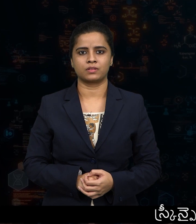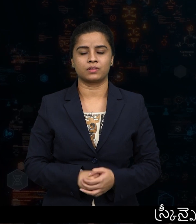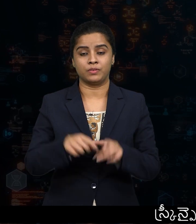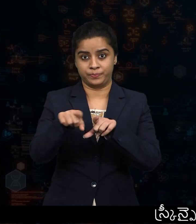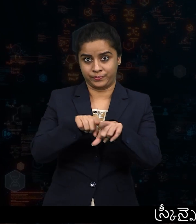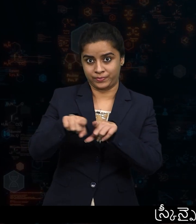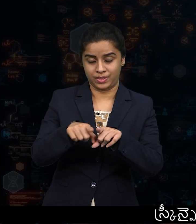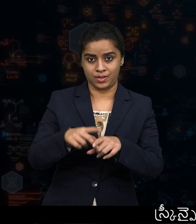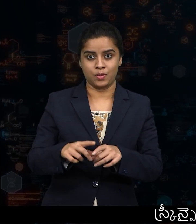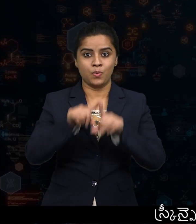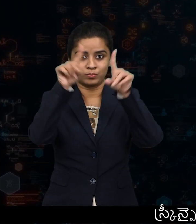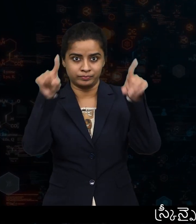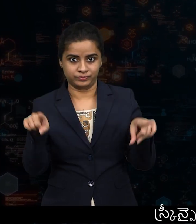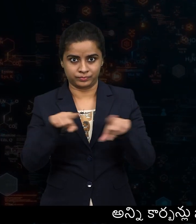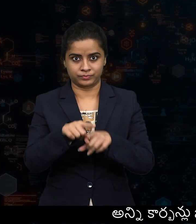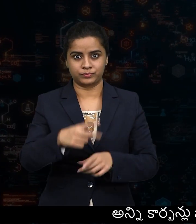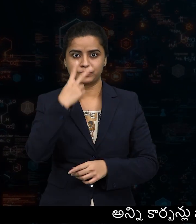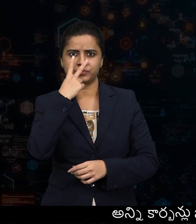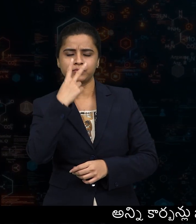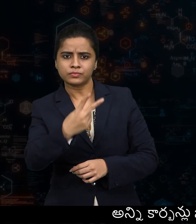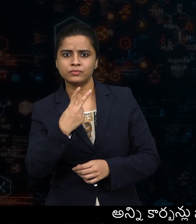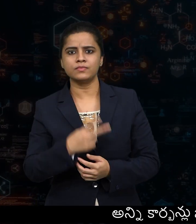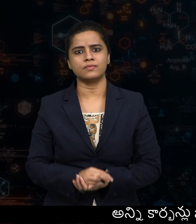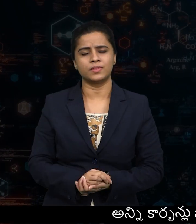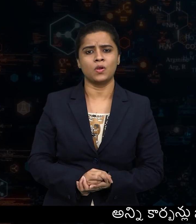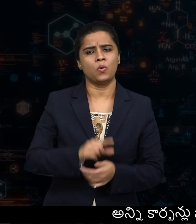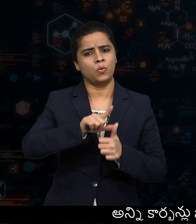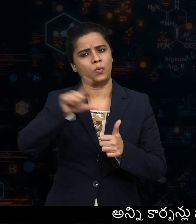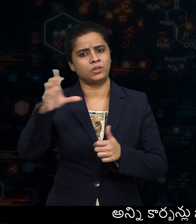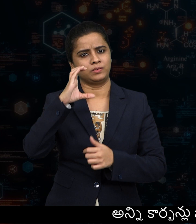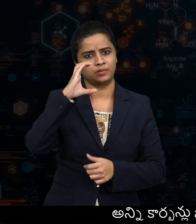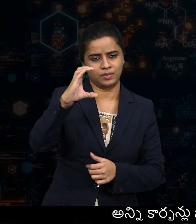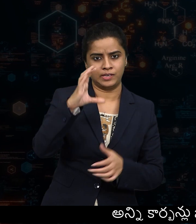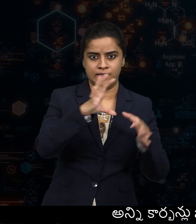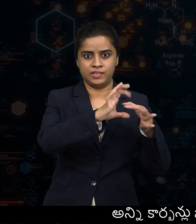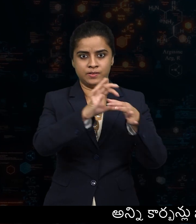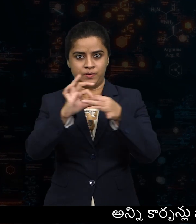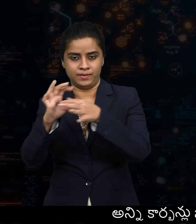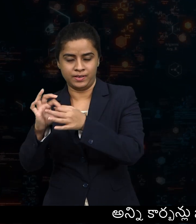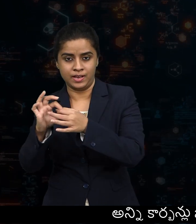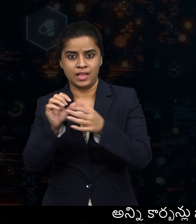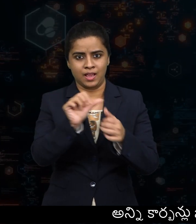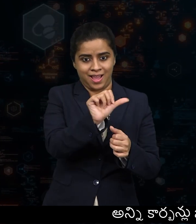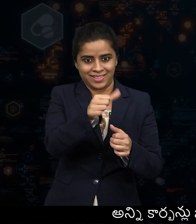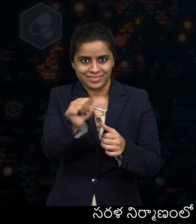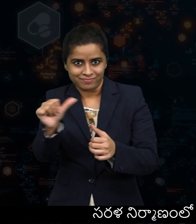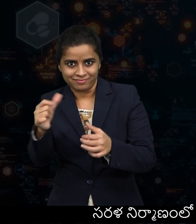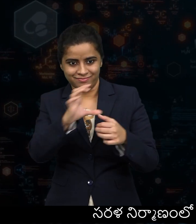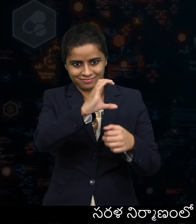స్క్రీన్పై ఉన్న ఉదాహరణలో అన్ని కార్బన్లు ఒకదానికొకటి లింక్ చేయబడి సరళ